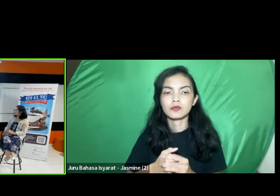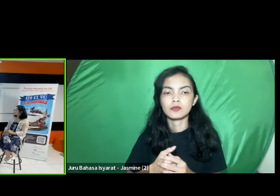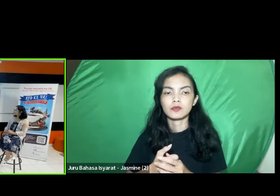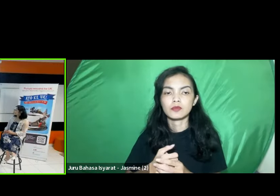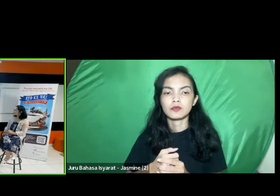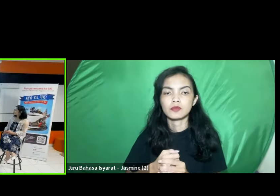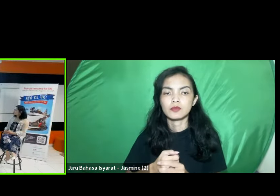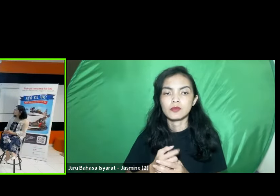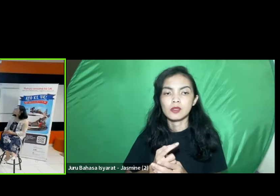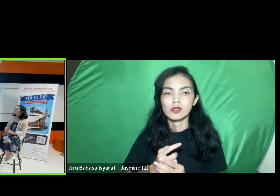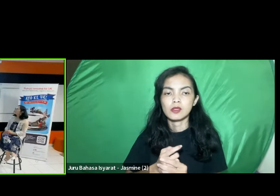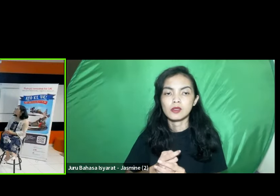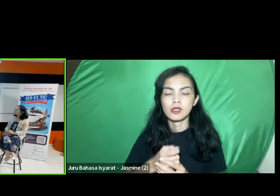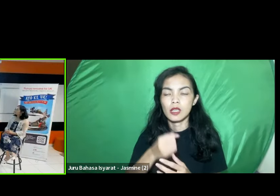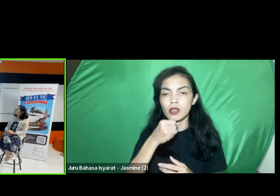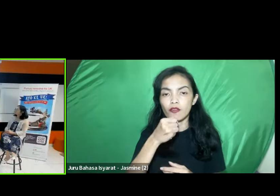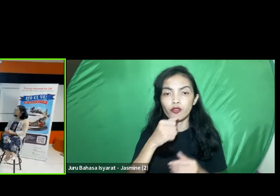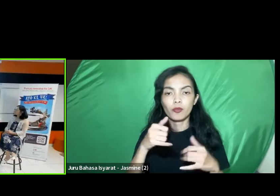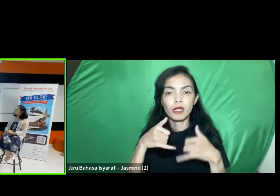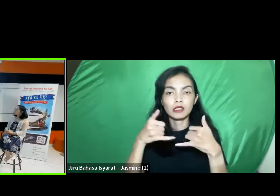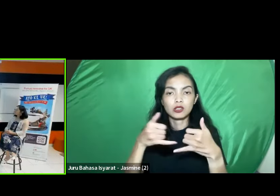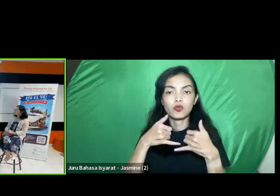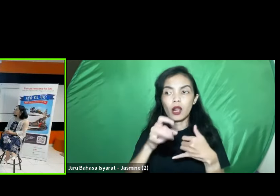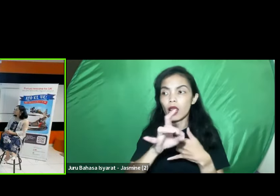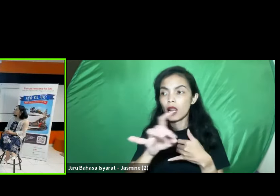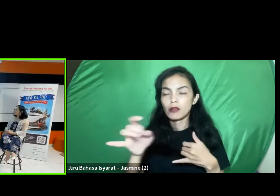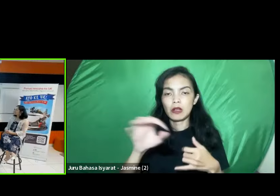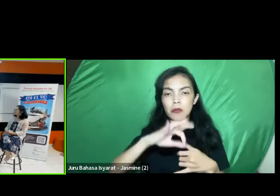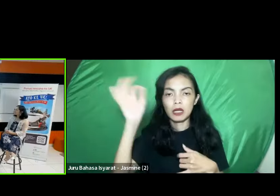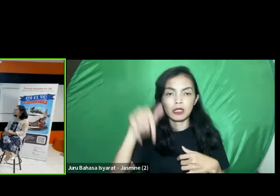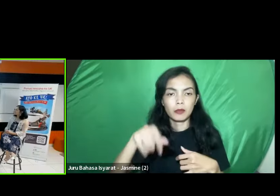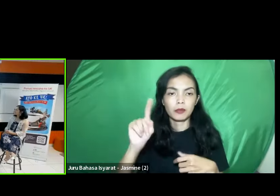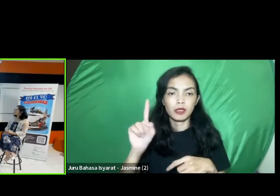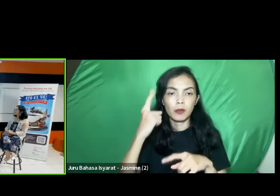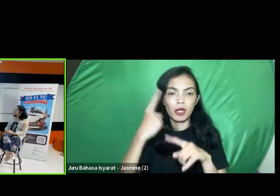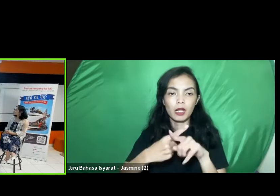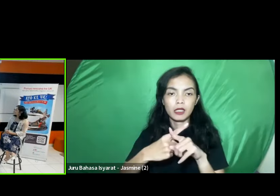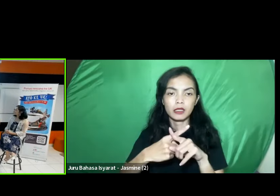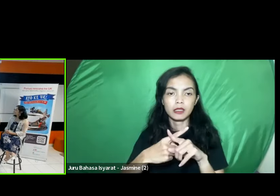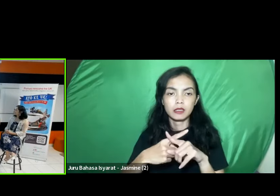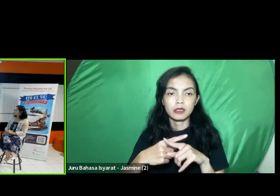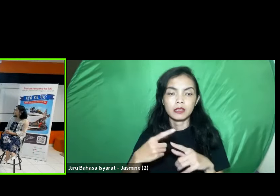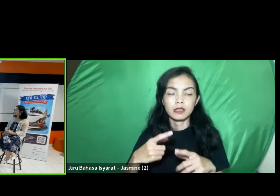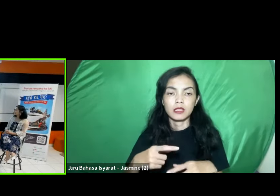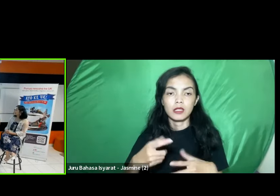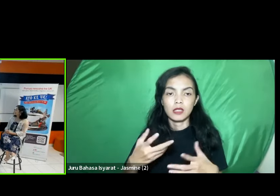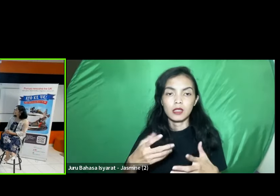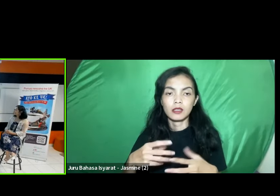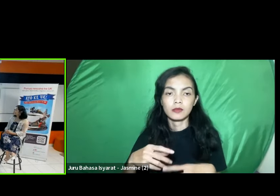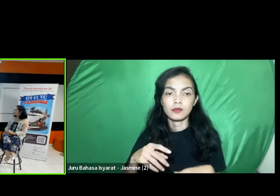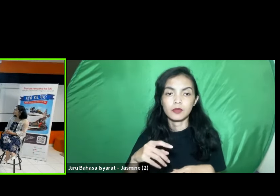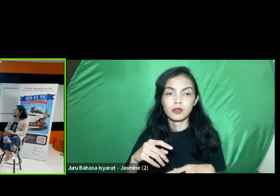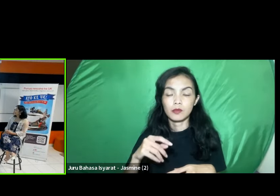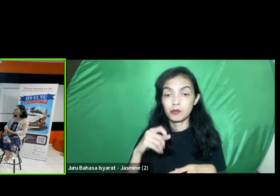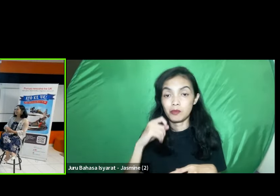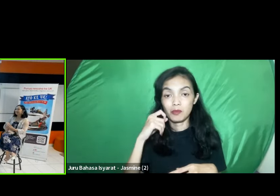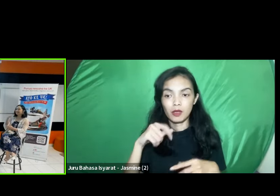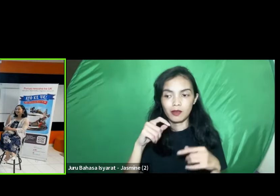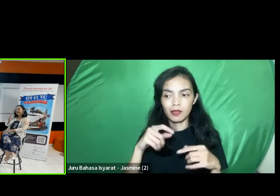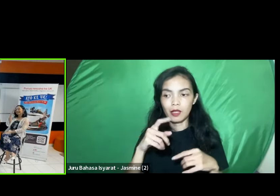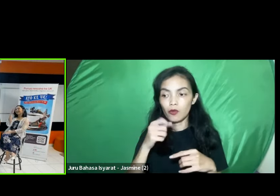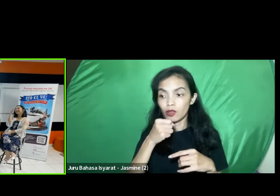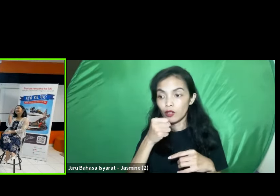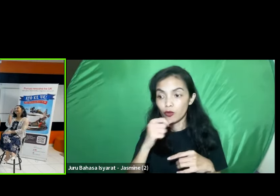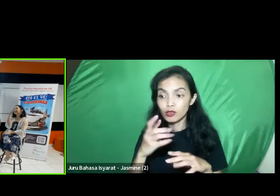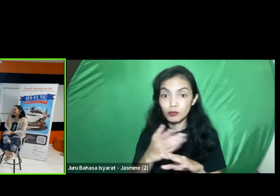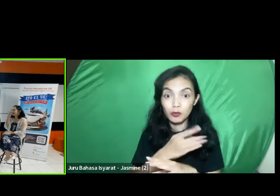ini beasiswa pertama saya oh e 30 menit sum besok tuh gugup banget itu lima kali kayak bawabalik WC